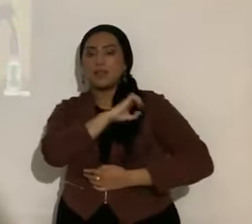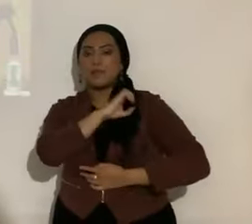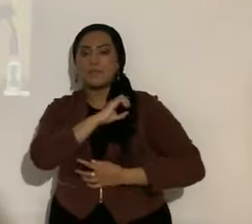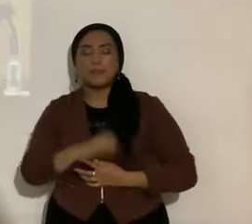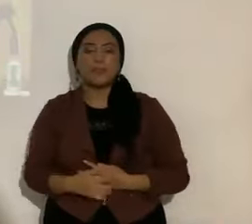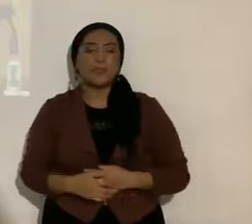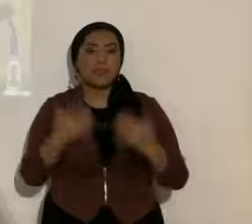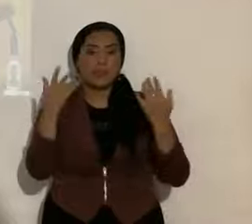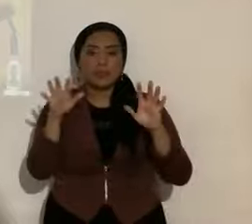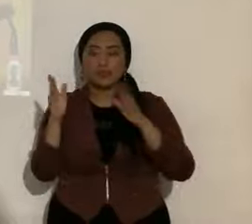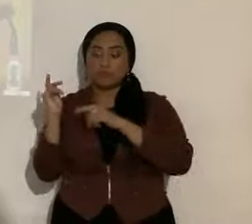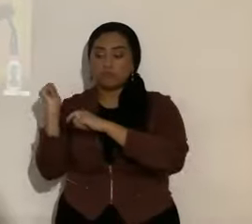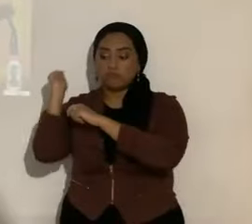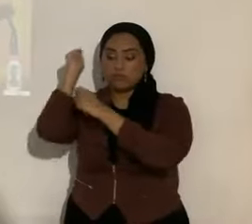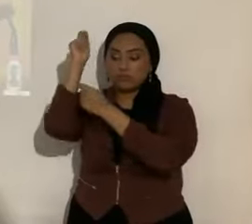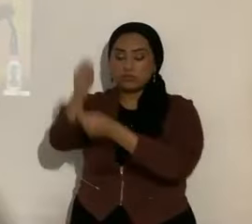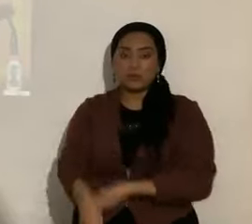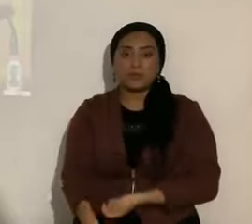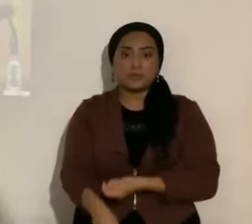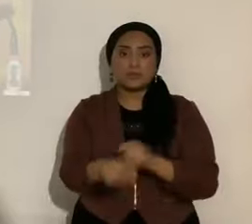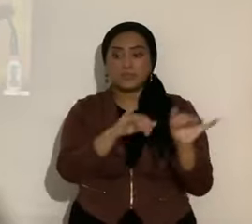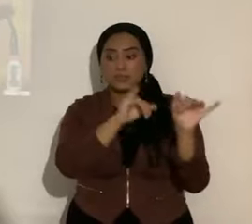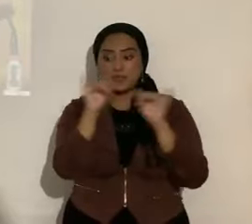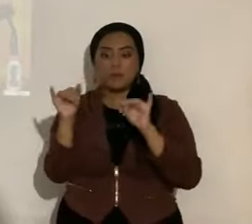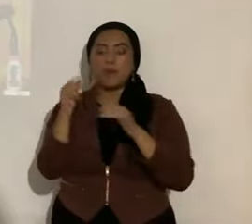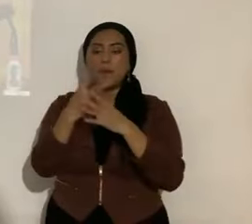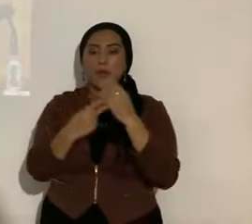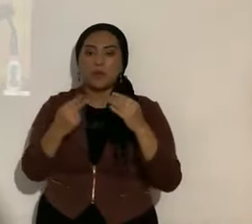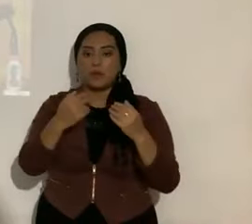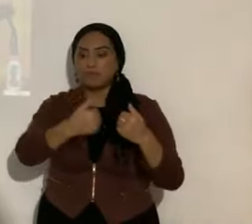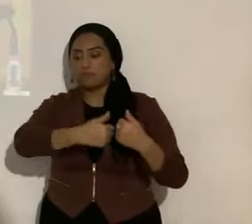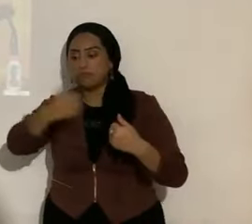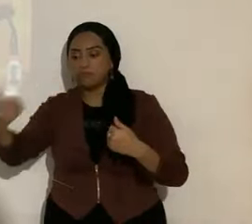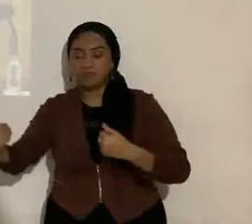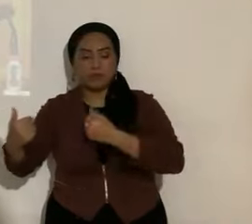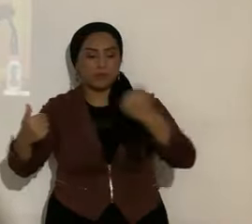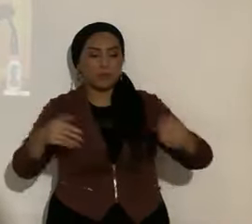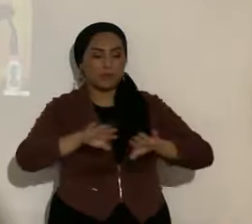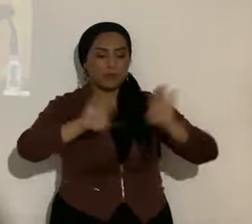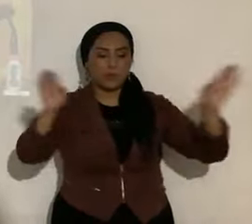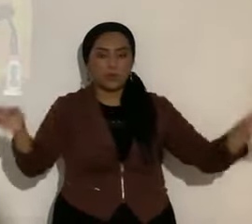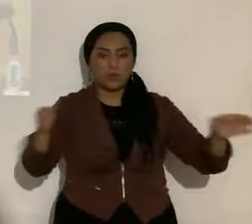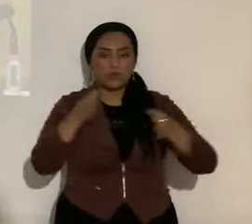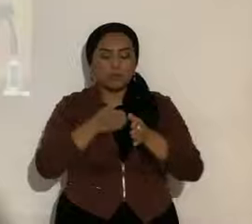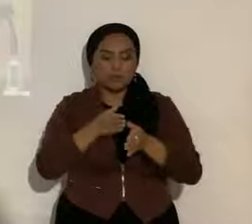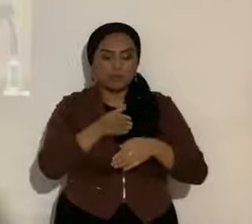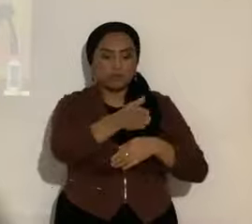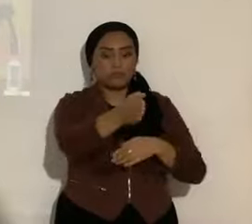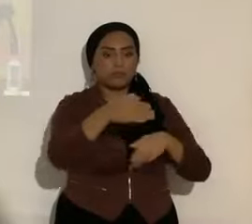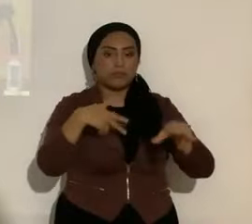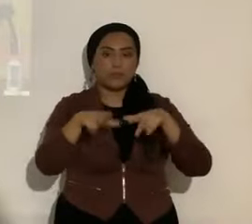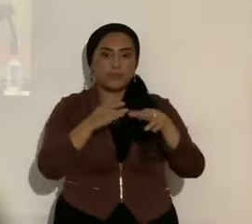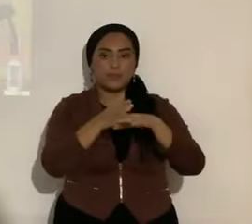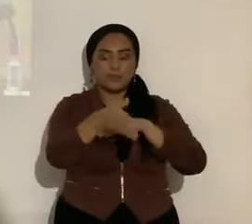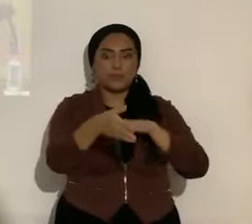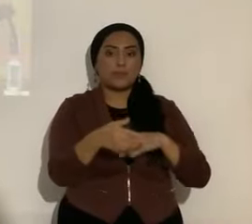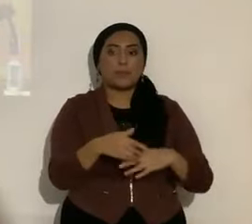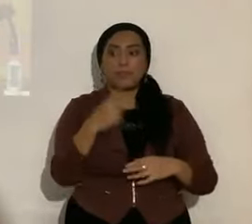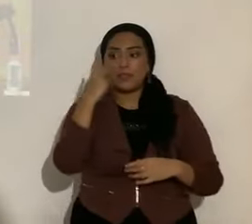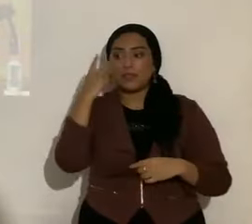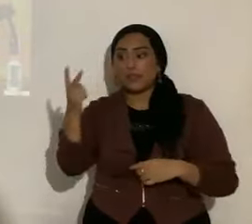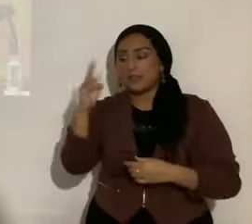así que hubo golpeado del mismo modo las aguas, se apartaron al uno y al otro lado, y pasó Eliseo. 15.